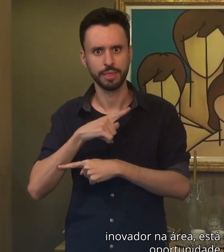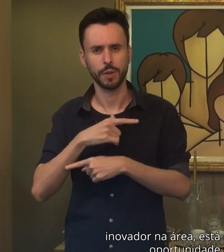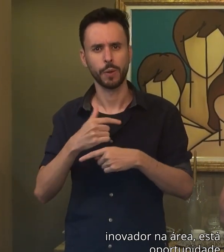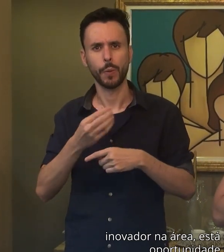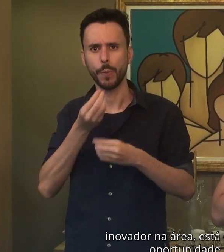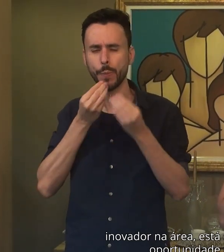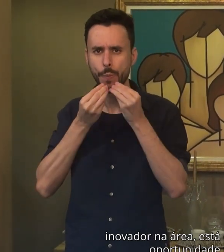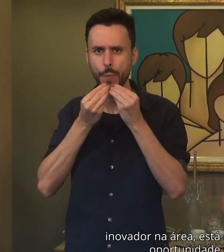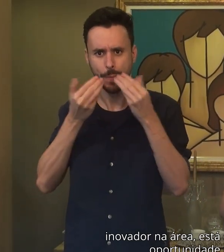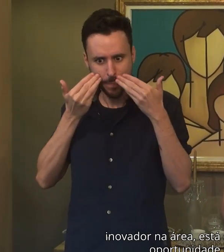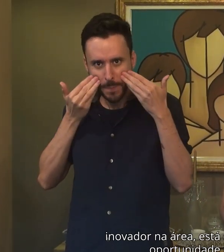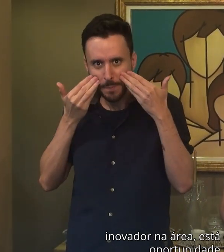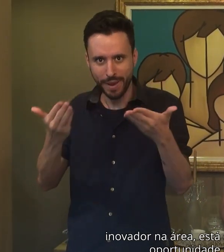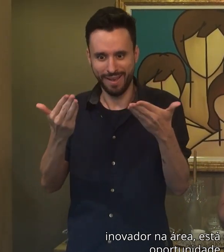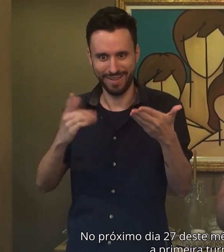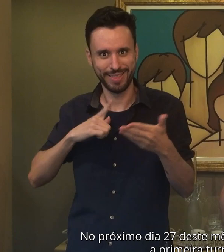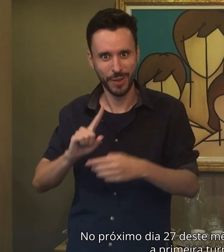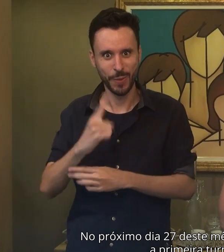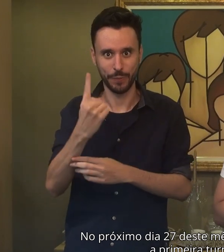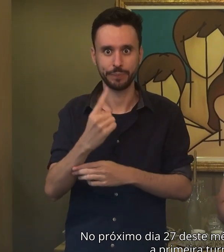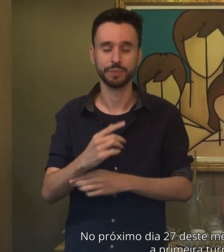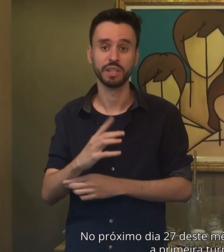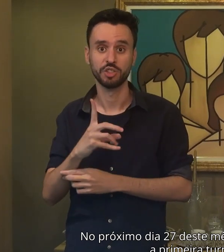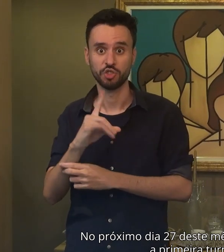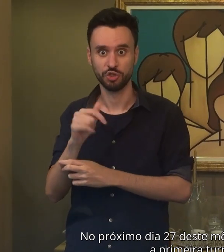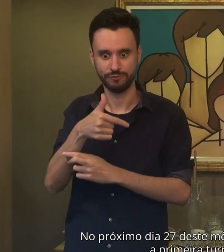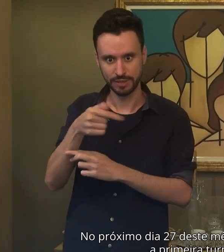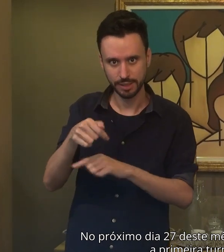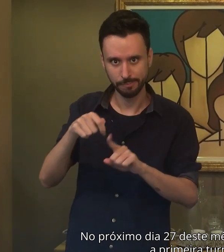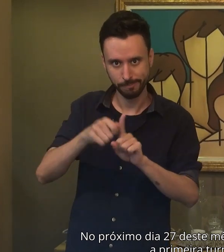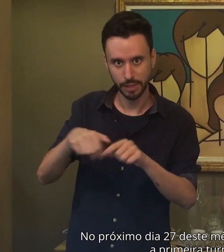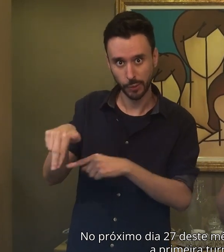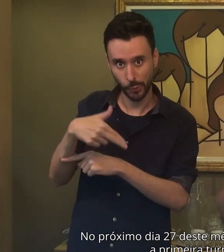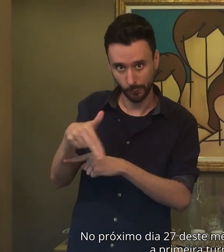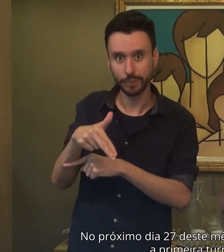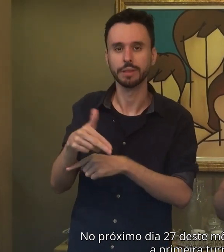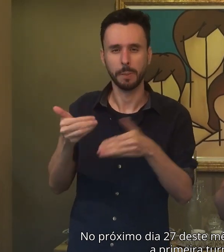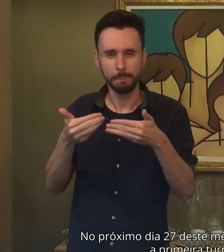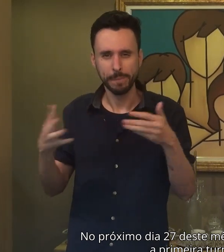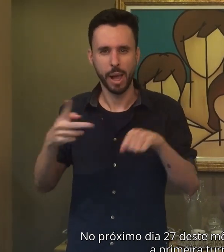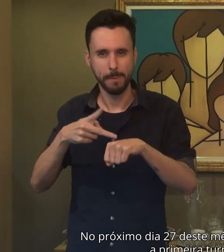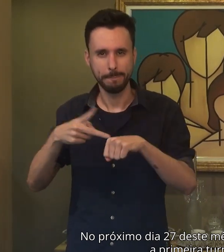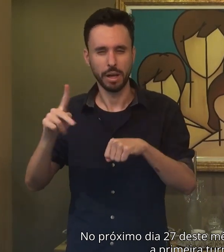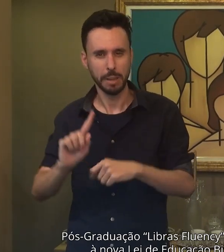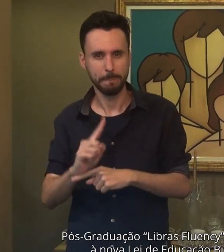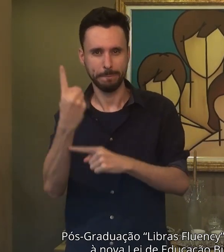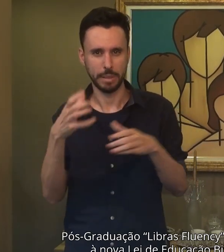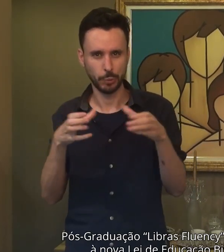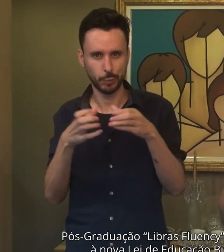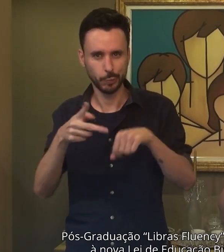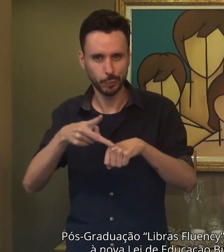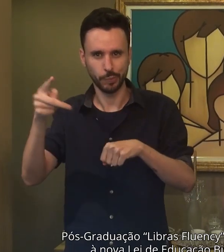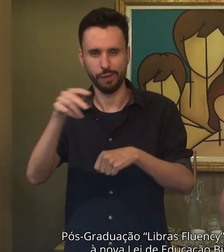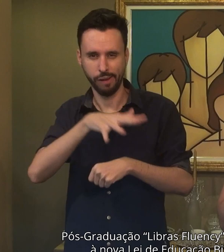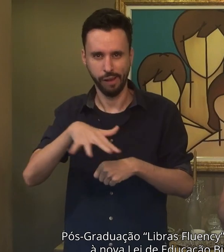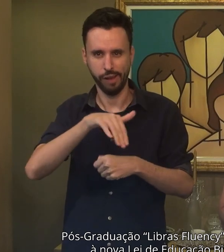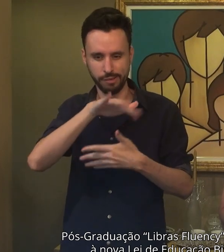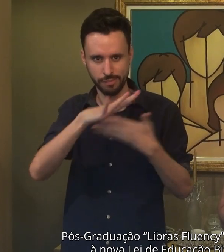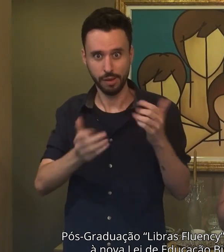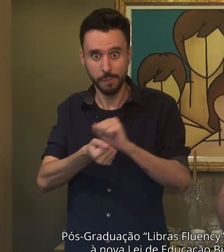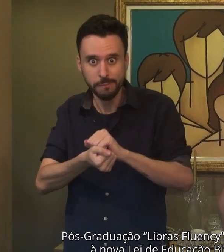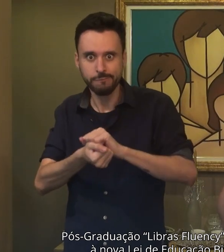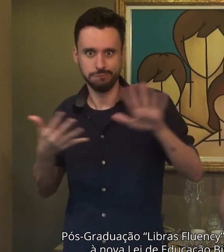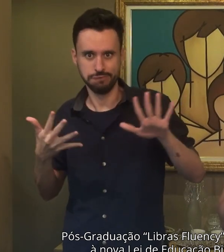diante de uma oportunidade única. No próximo dia 27 desse mês, a Unintese lança a primeira turma de pós-graduação Libras